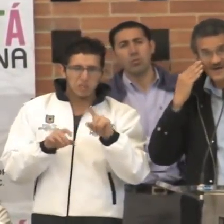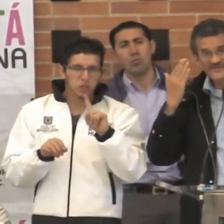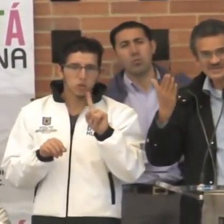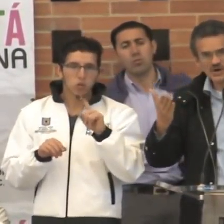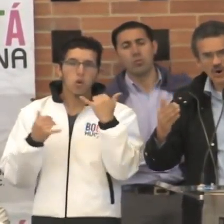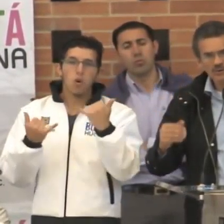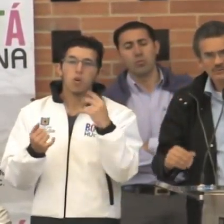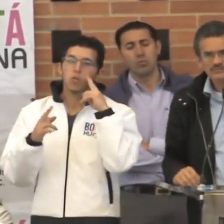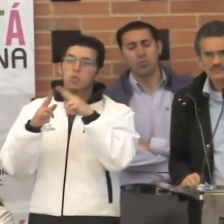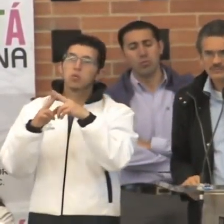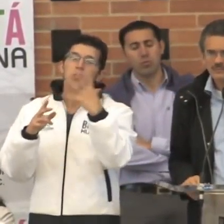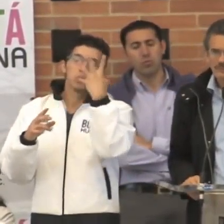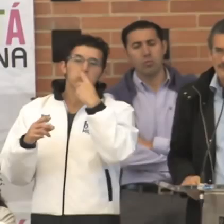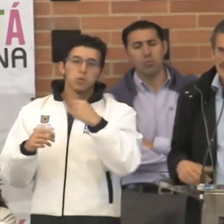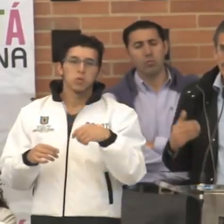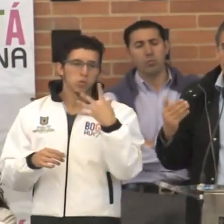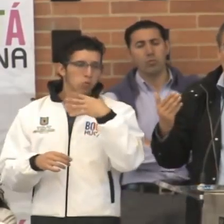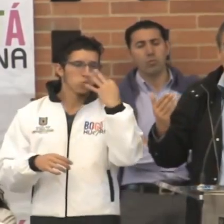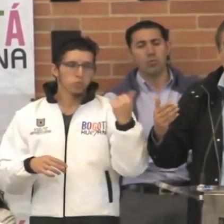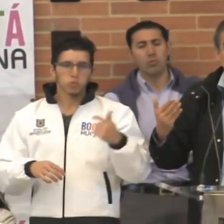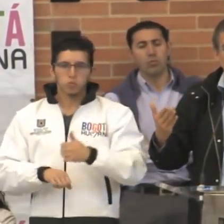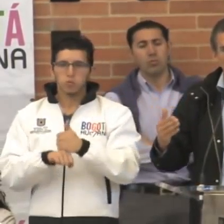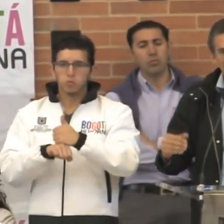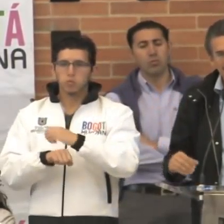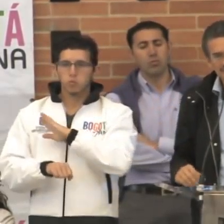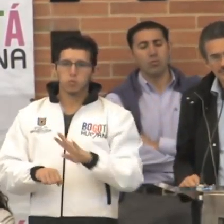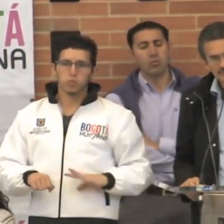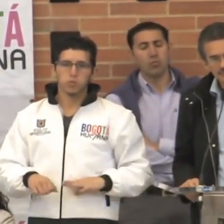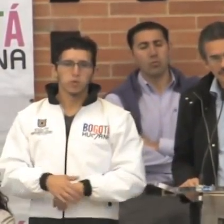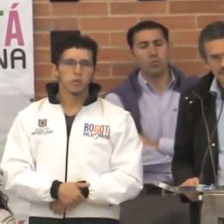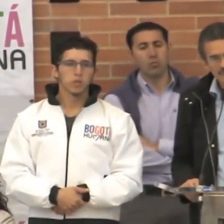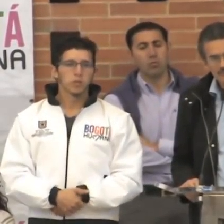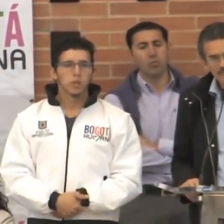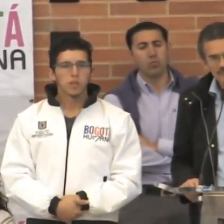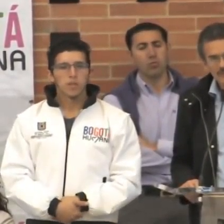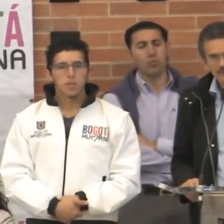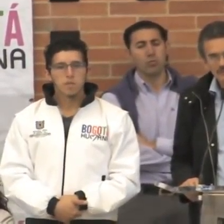otro paisaje físico y otro paisaje social.